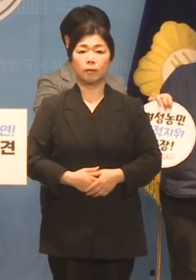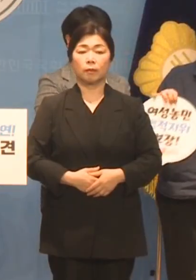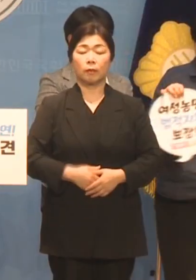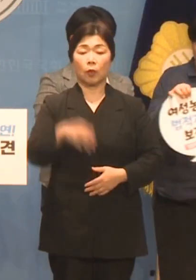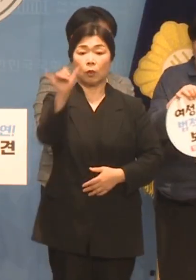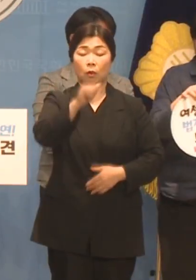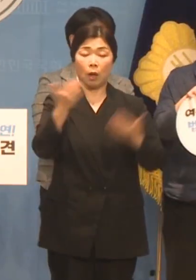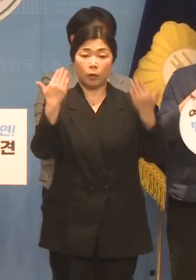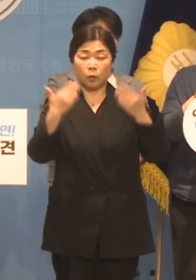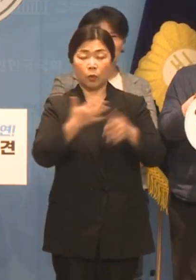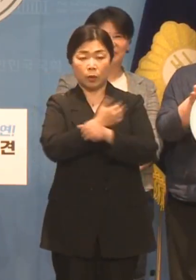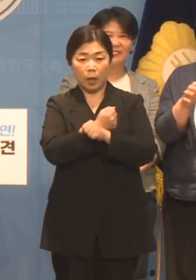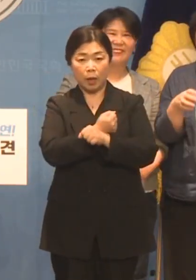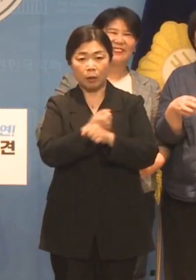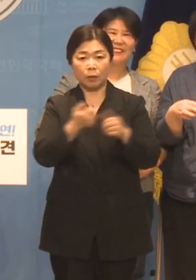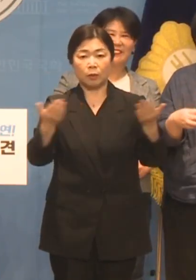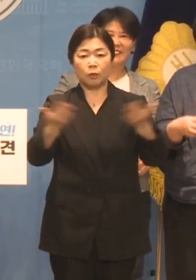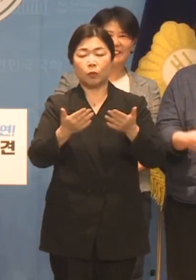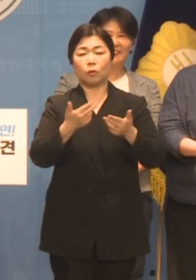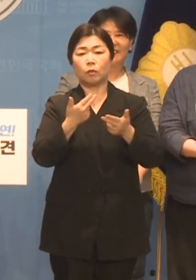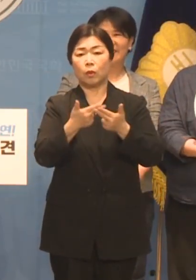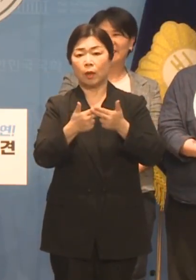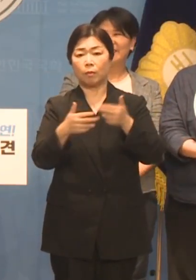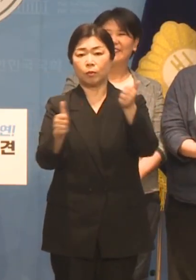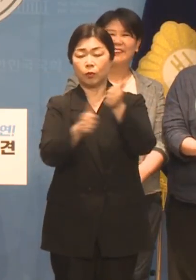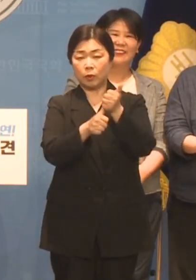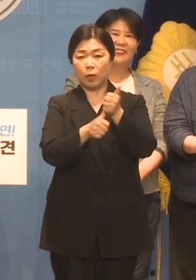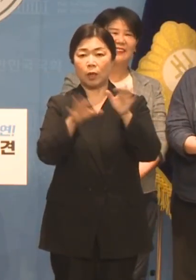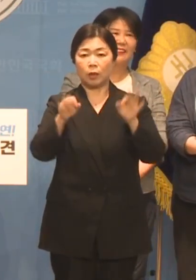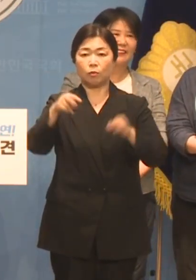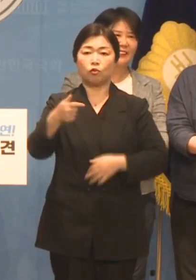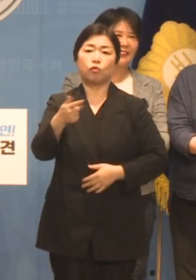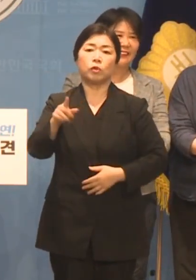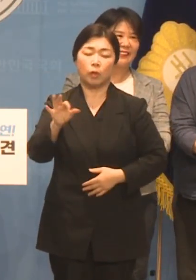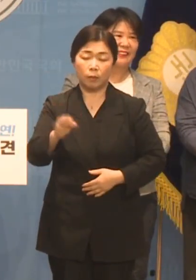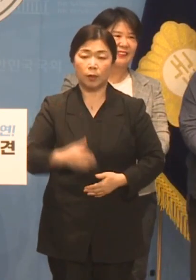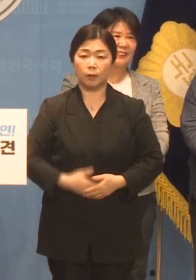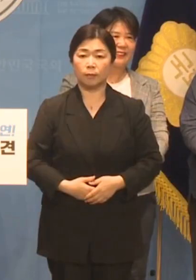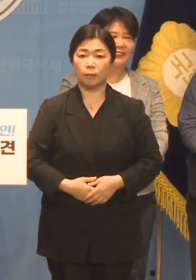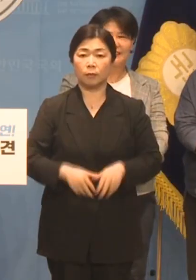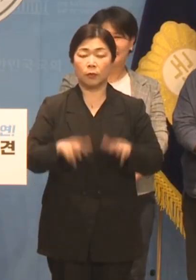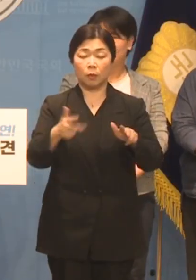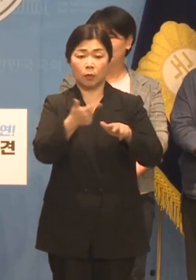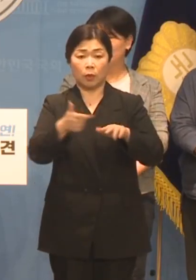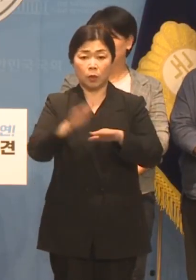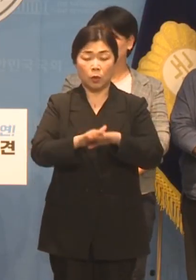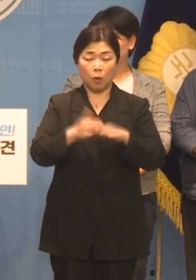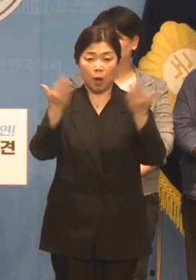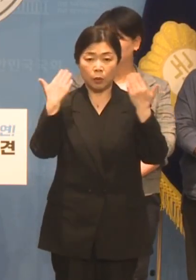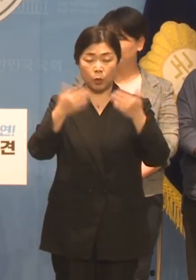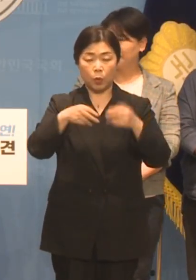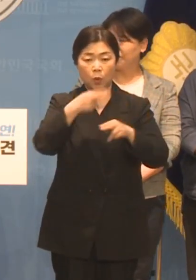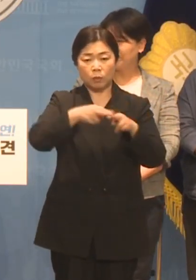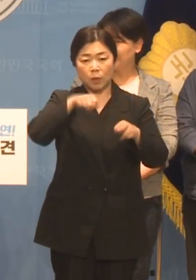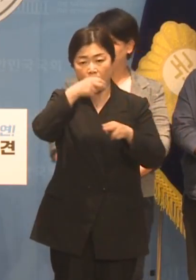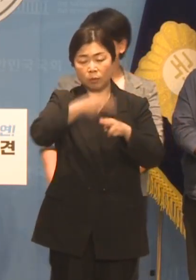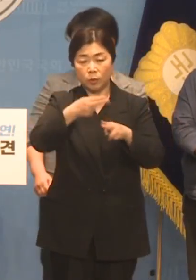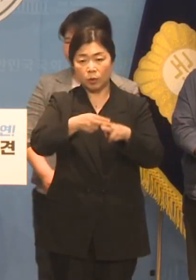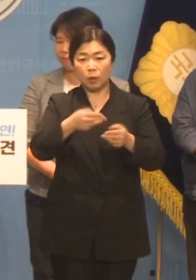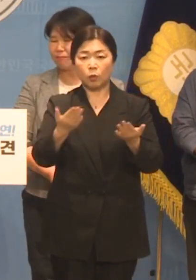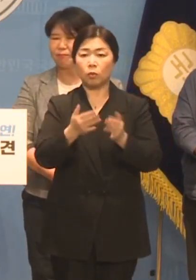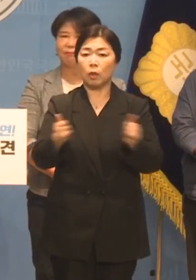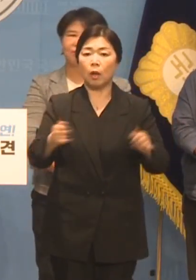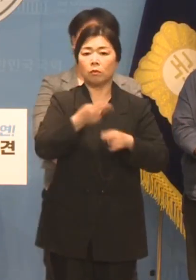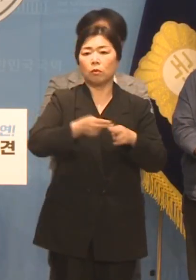전국학교 비정규직 노동조합 수석부위원장 김수정입니다. 지금 대전 지역 학교 급식 노동자들은